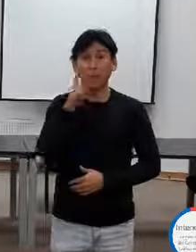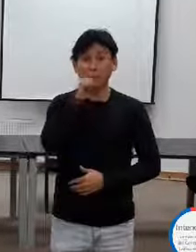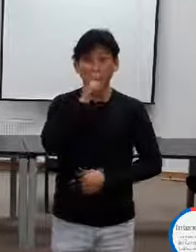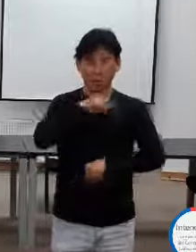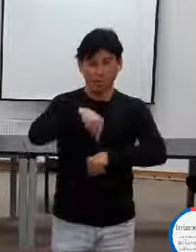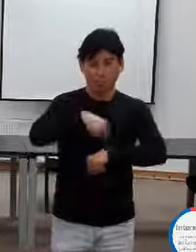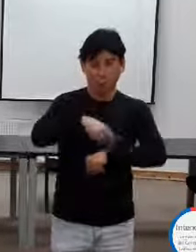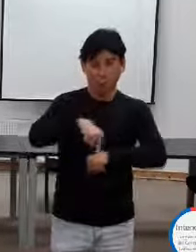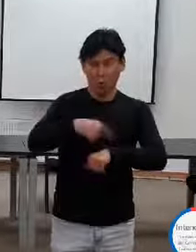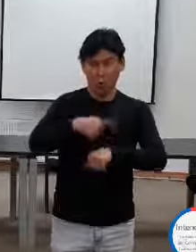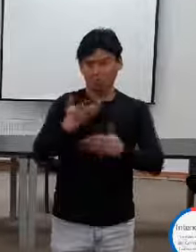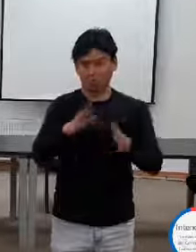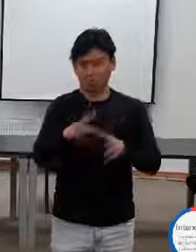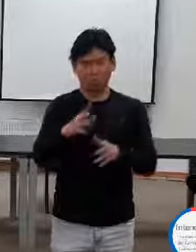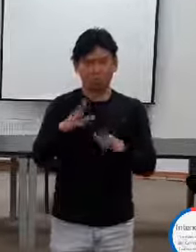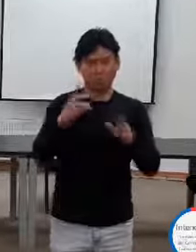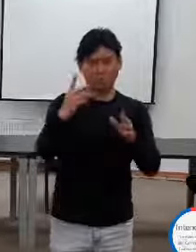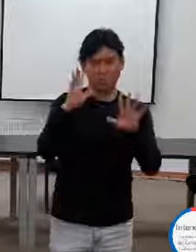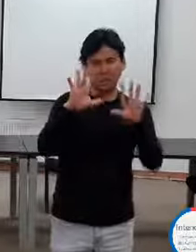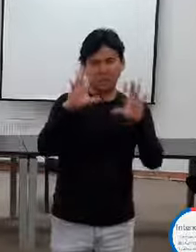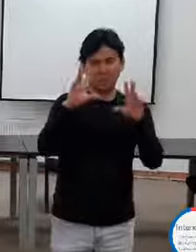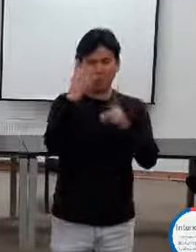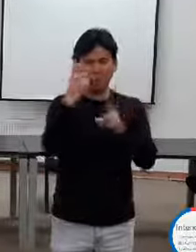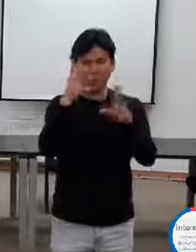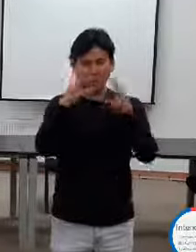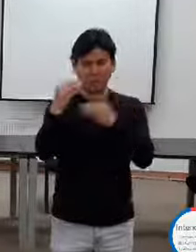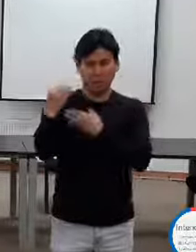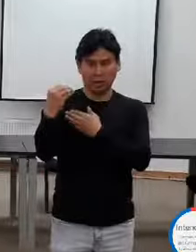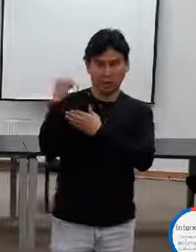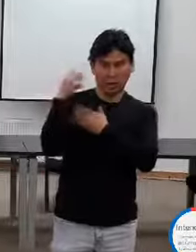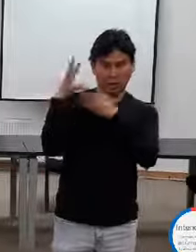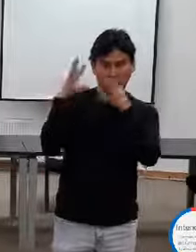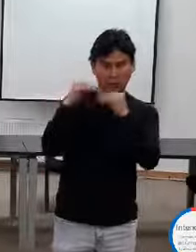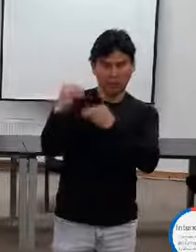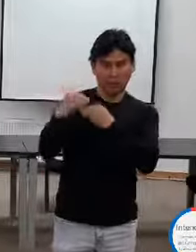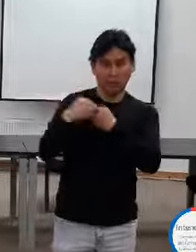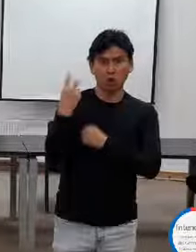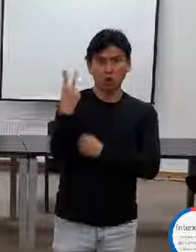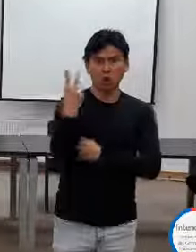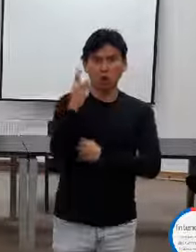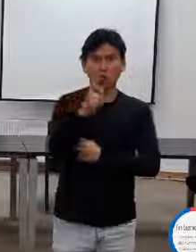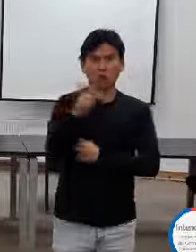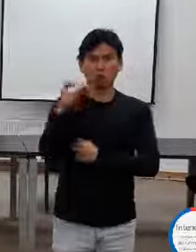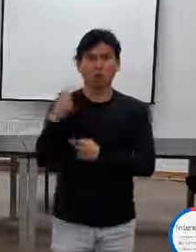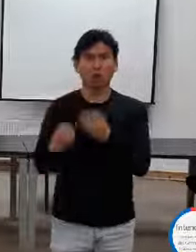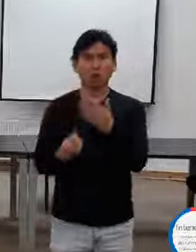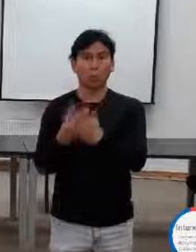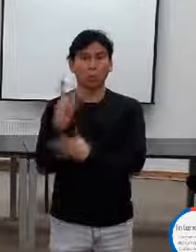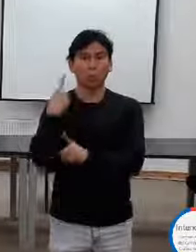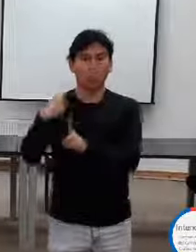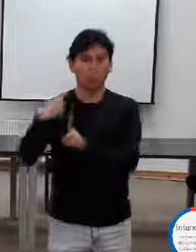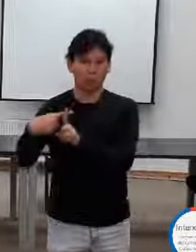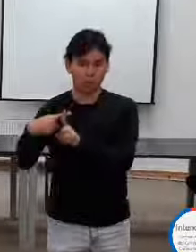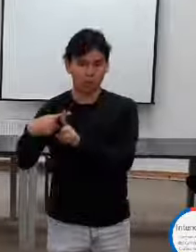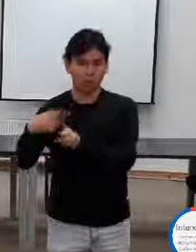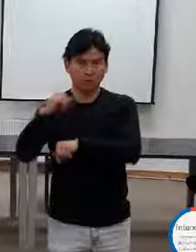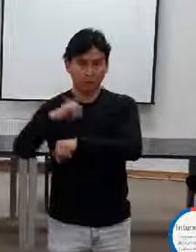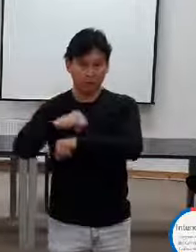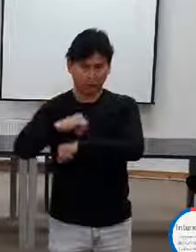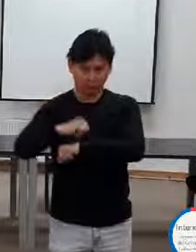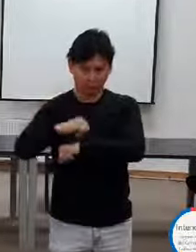las últimas horas, alrededor de las 22 y 23 horas, hemos sido notificados de dos nuevos casos positivos en la